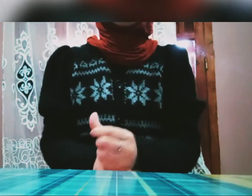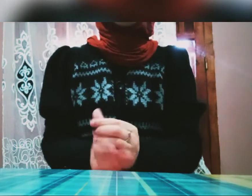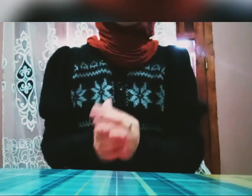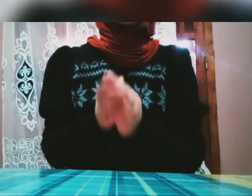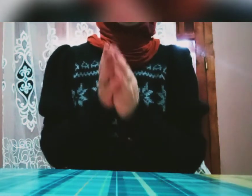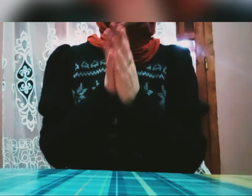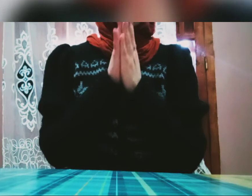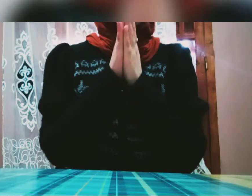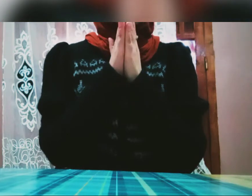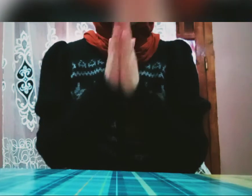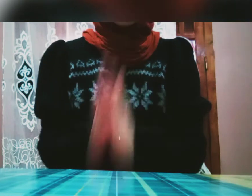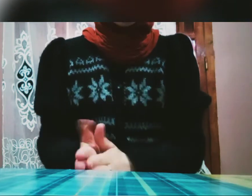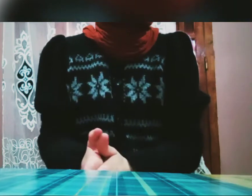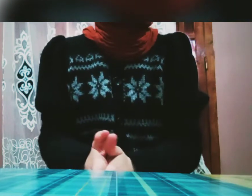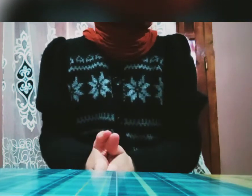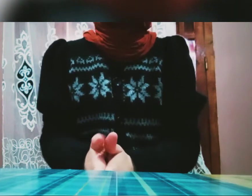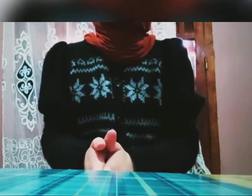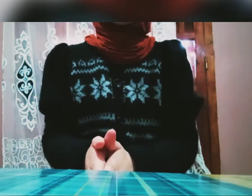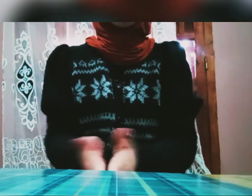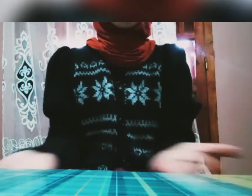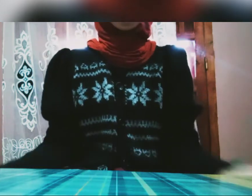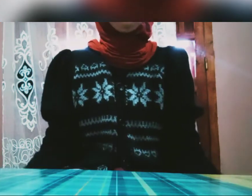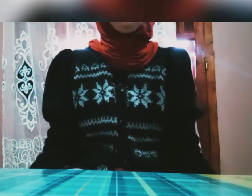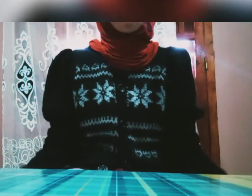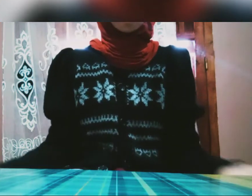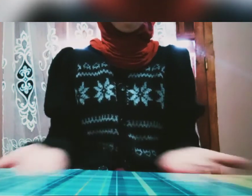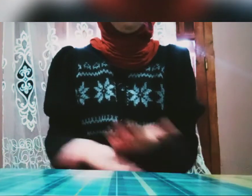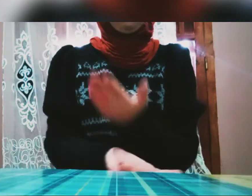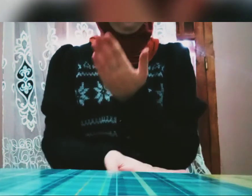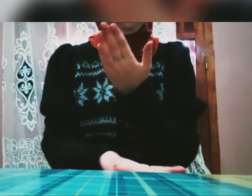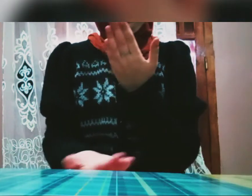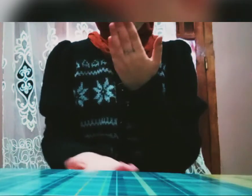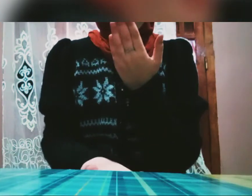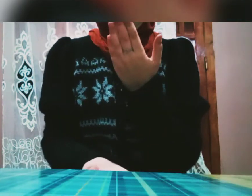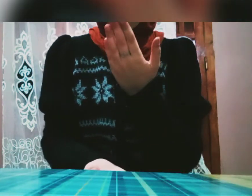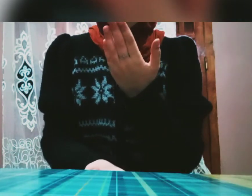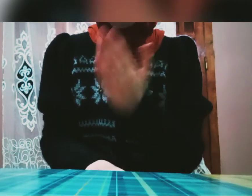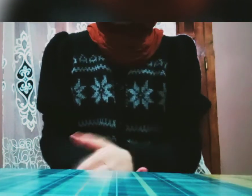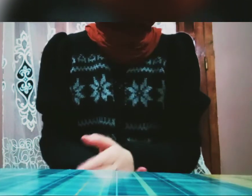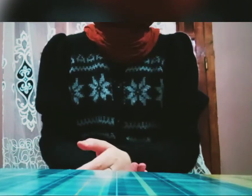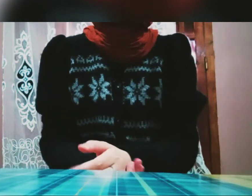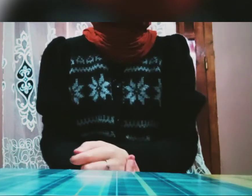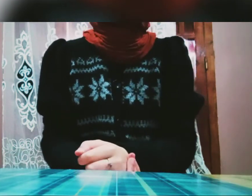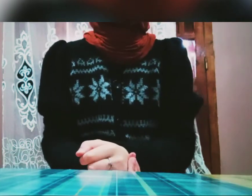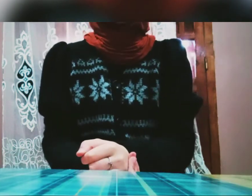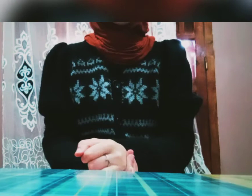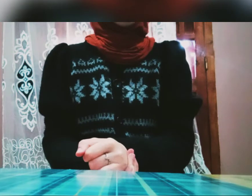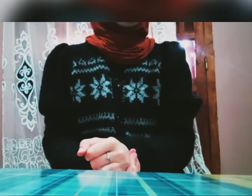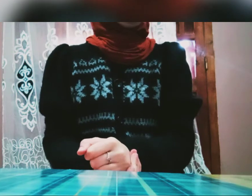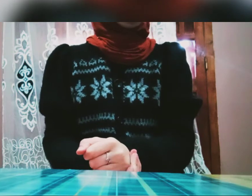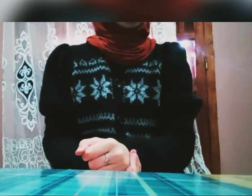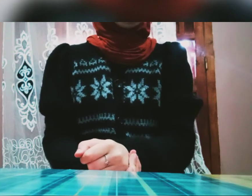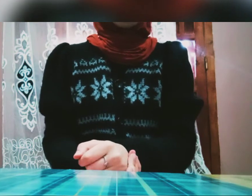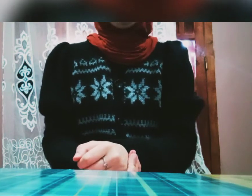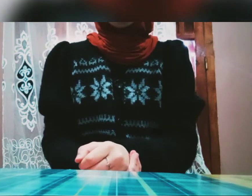وان ضاقت بهم الدنيا حتى وان كامل الامور كما نقولوها ما قعدش